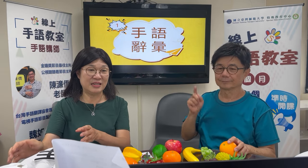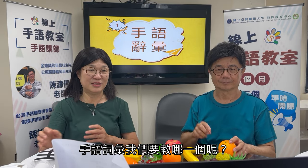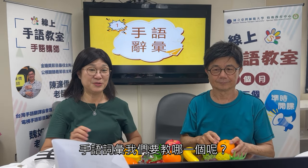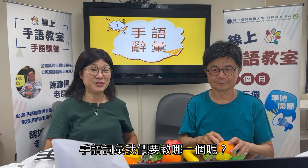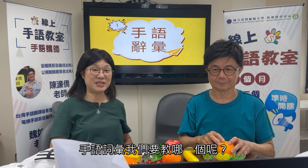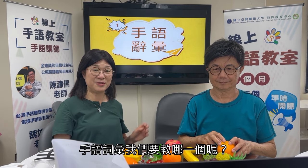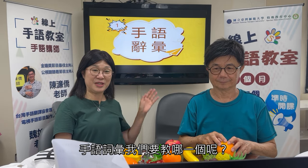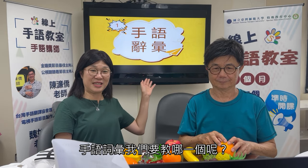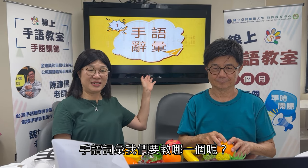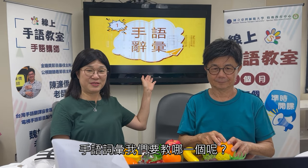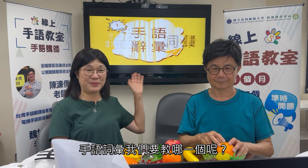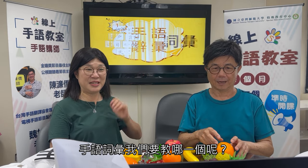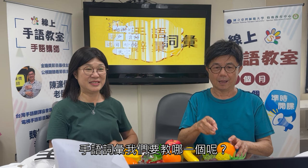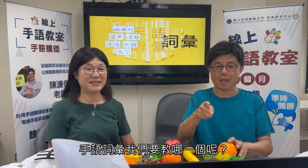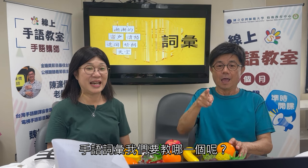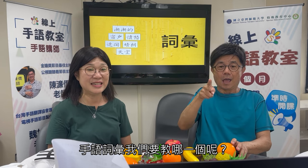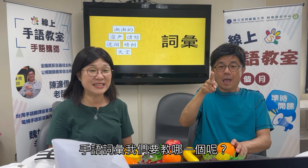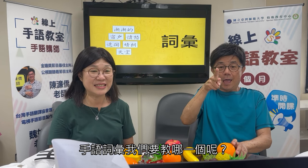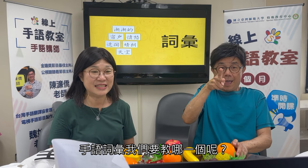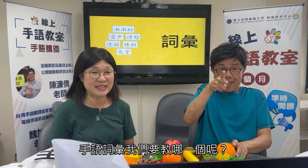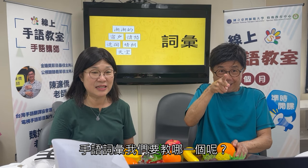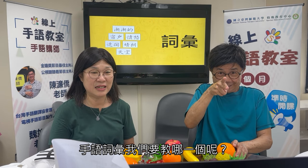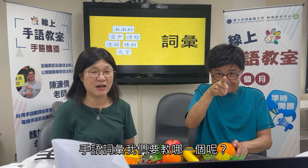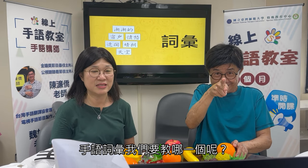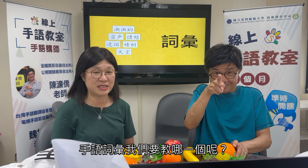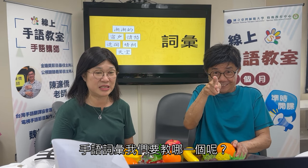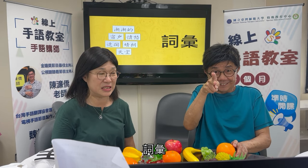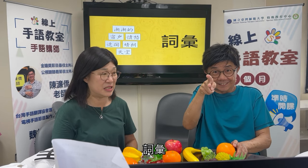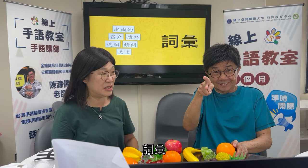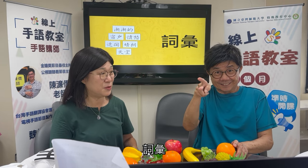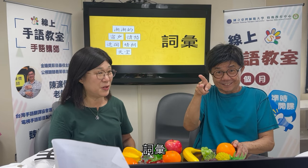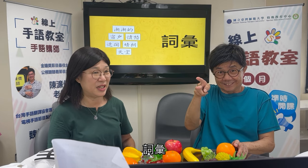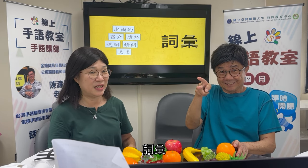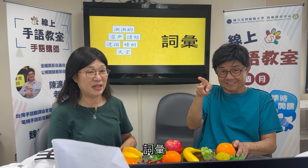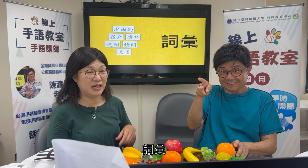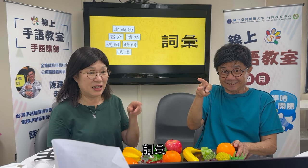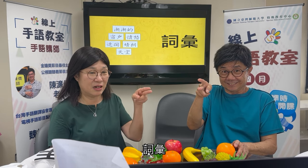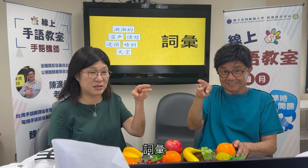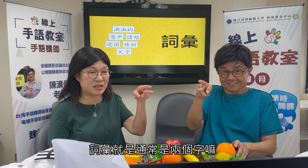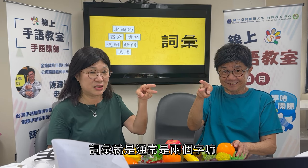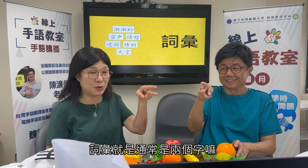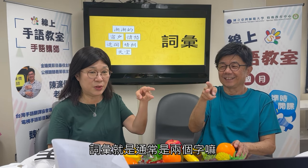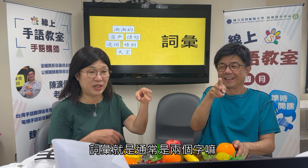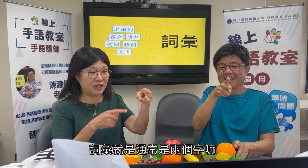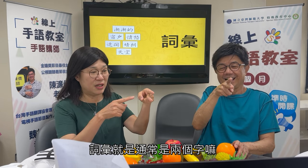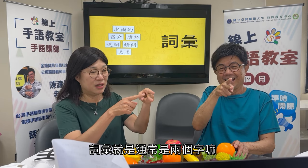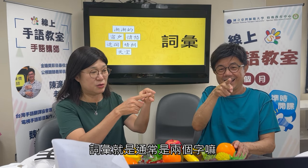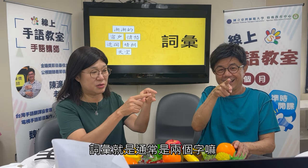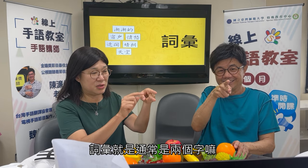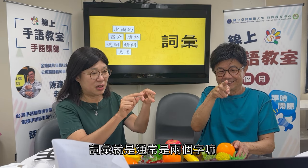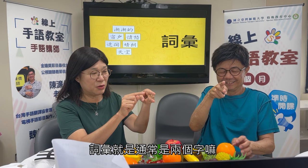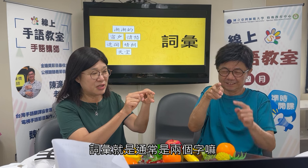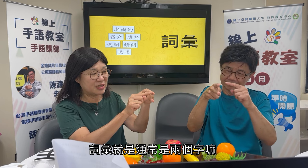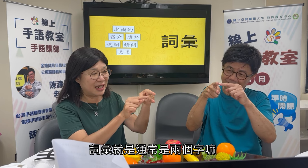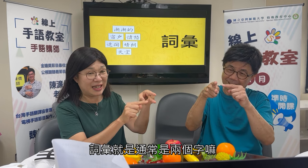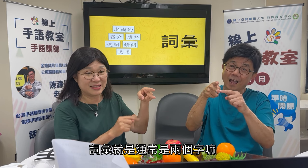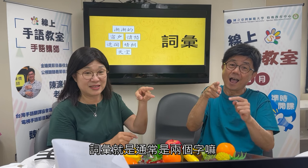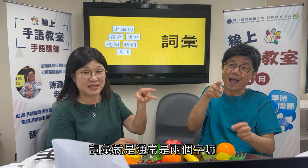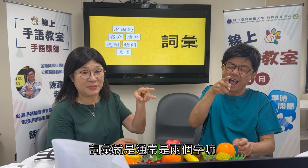手语词汇，我们要教哪一个呢？词汇，词汇就是通常是两个字嘛，